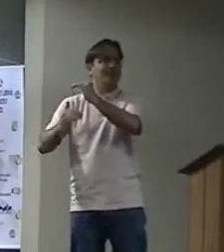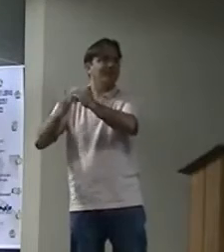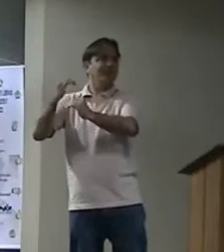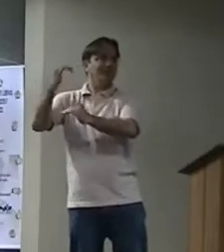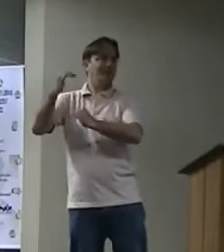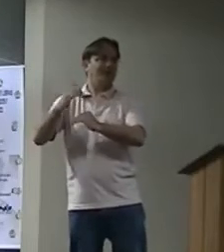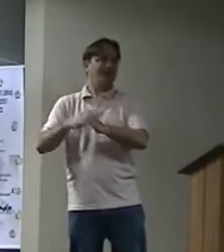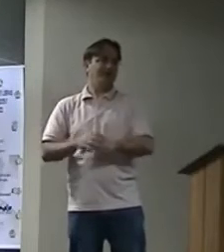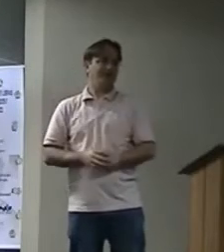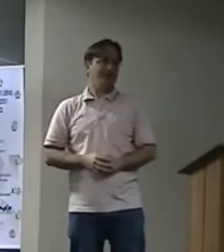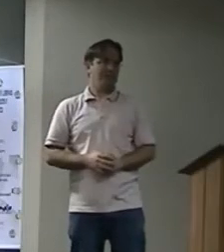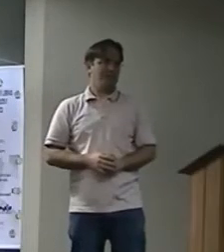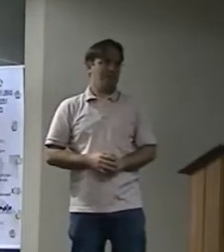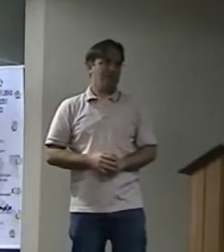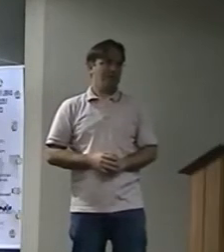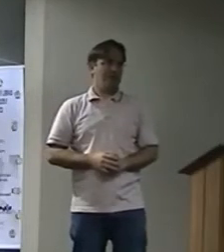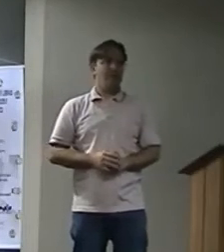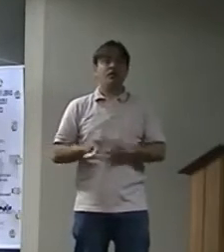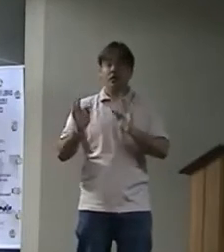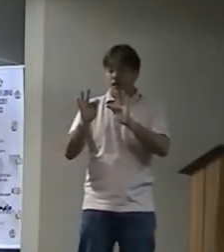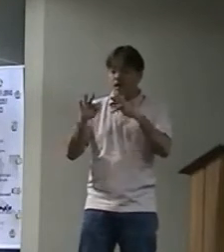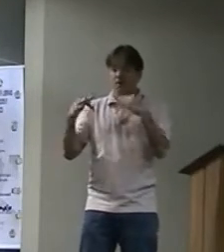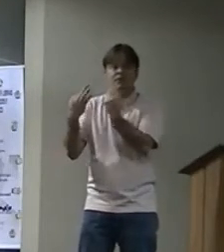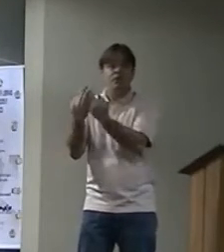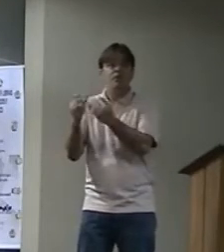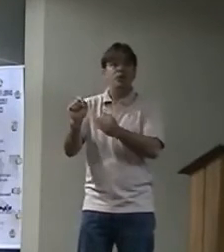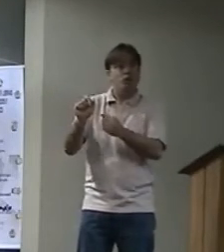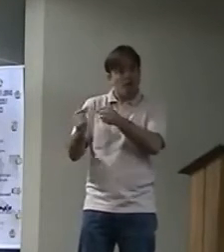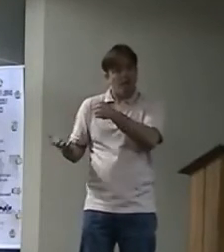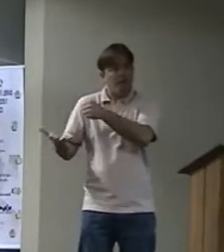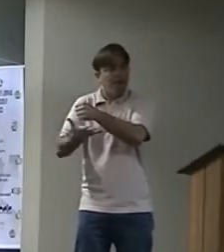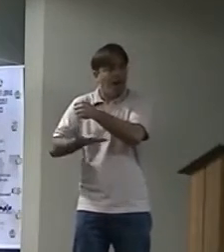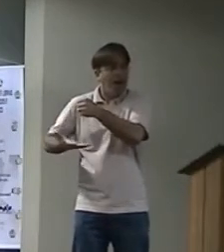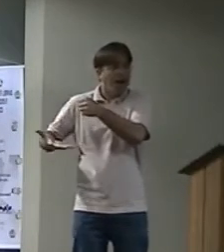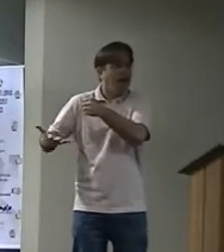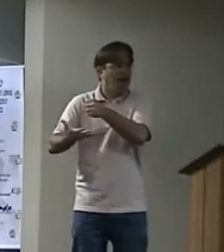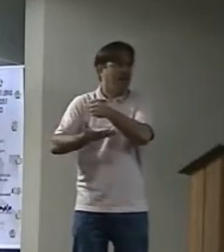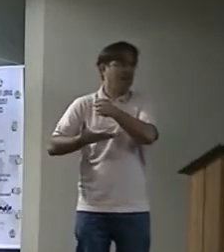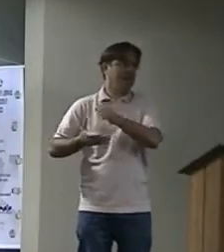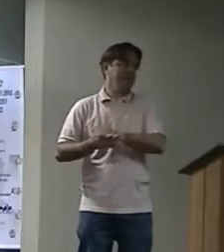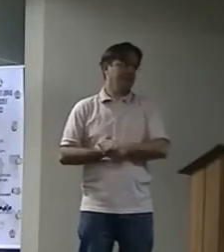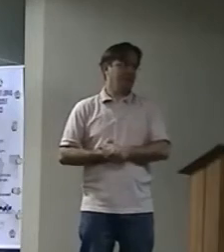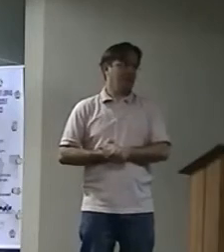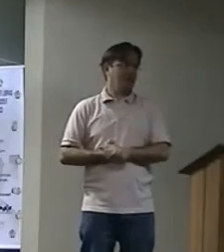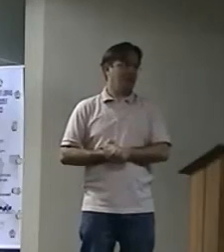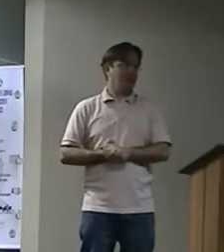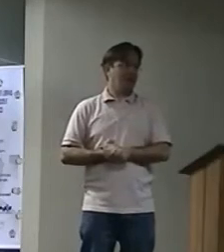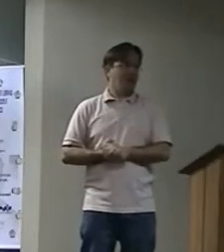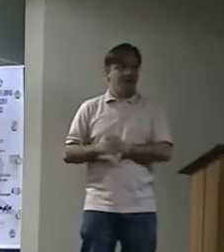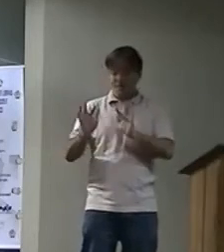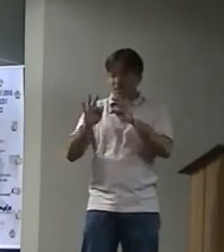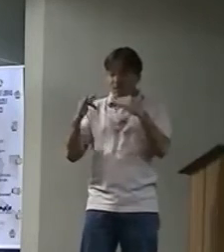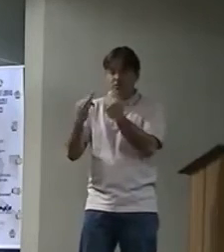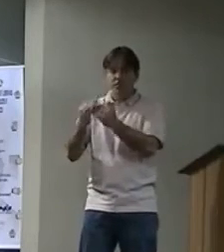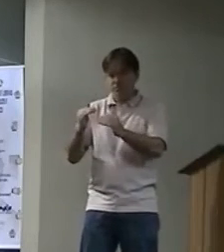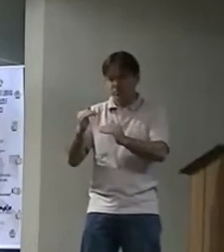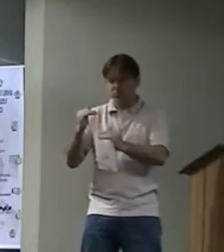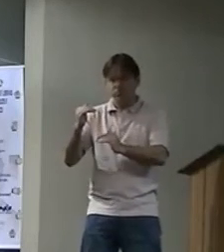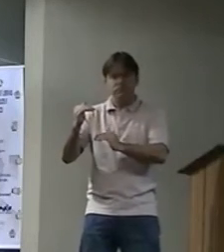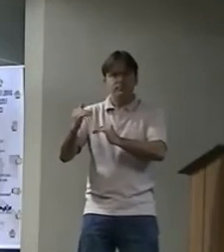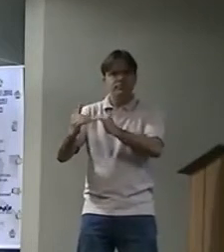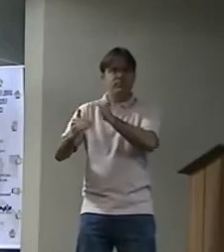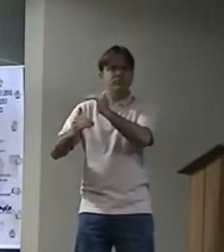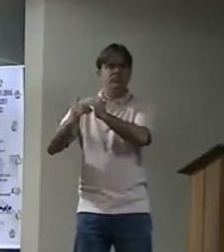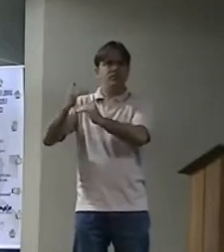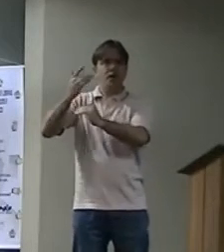A família é a base de tudo. Mas é uma frase de efeito verdadeira. A família realmente, é na família que são formados os